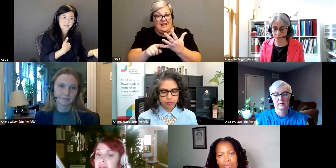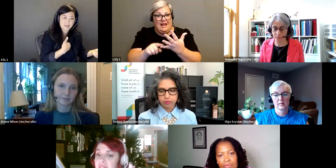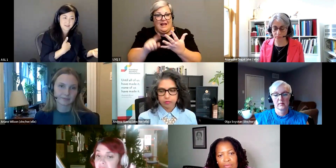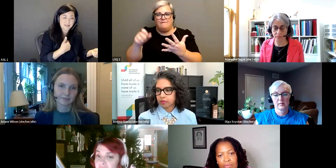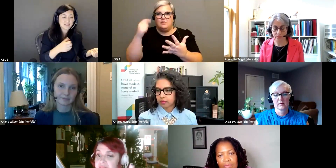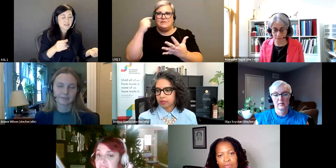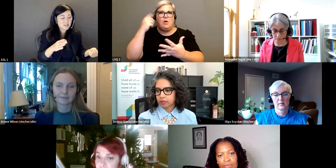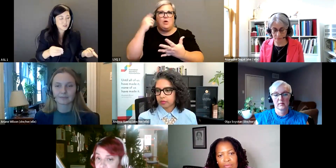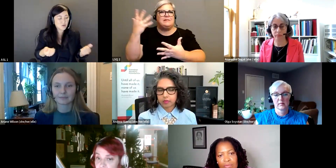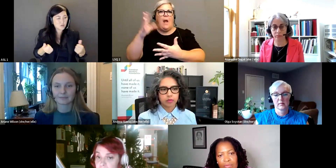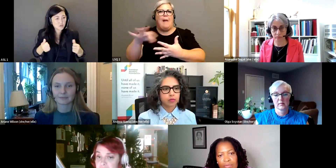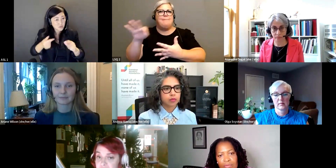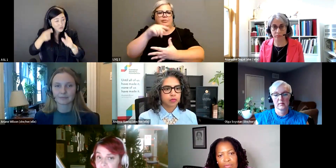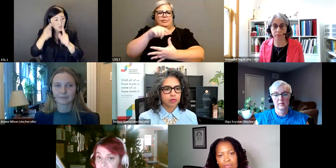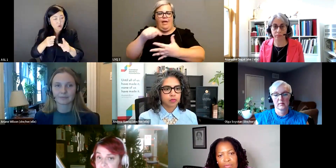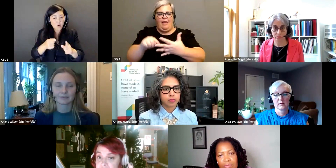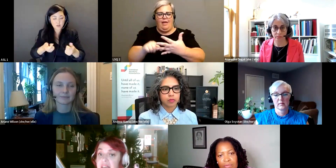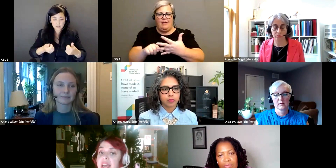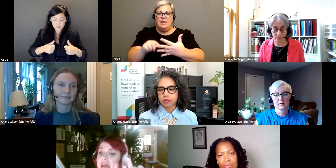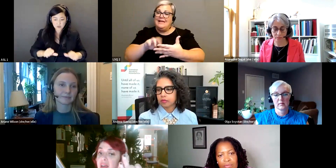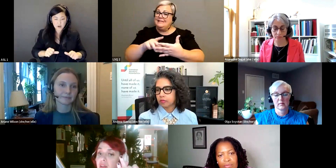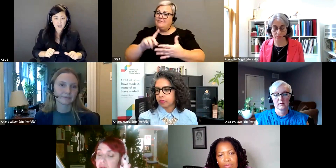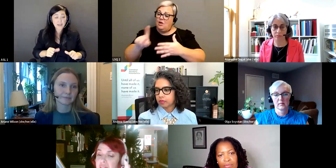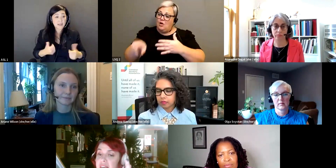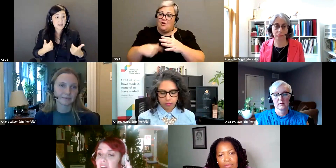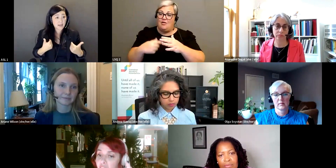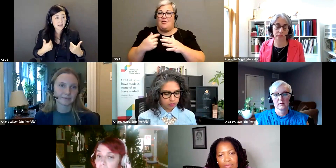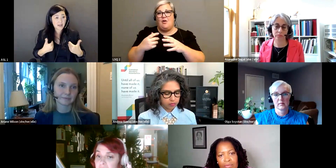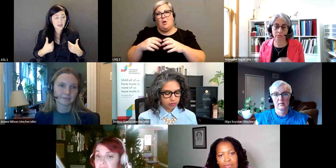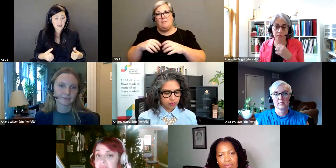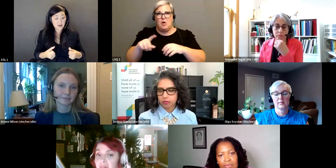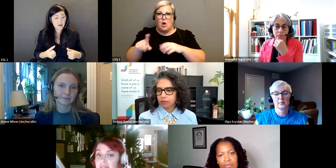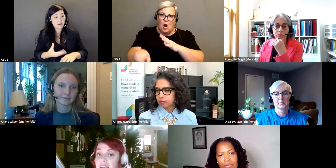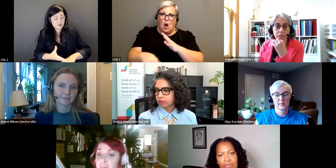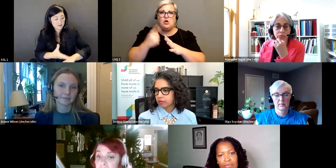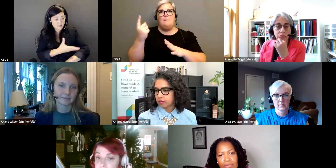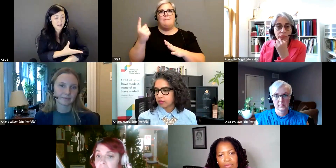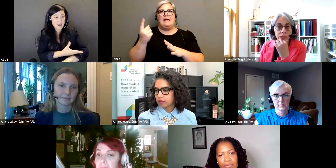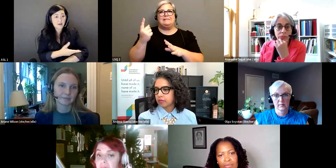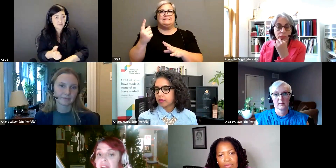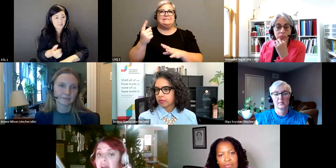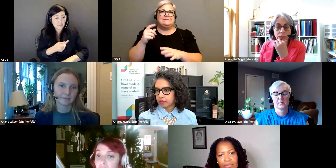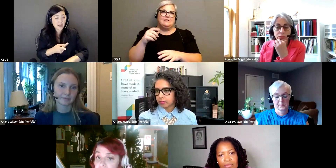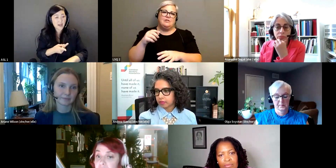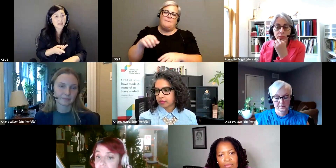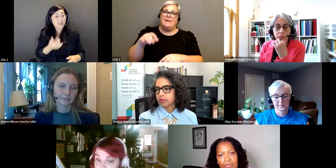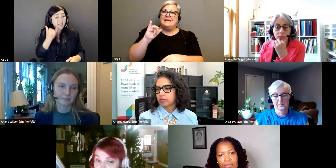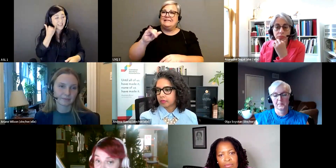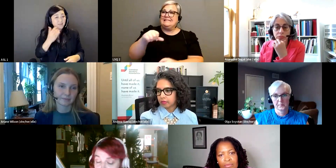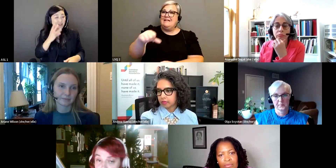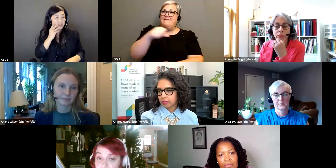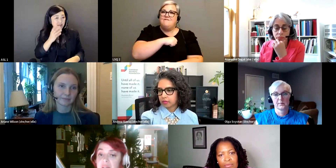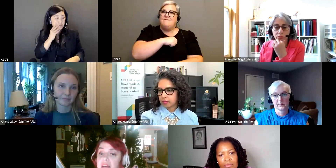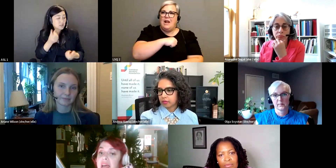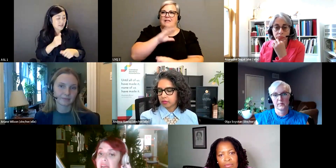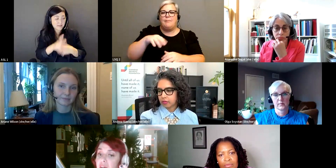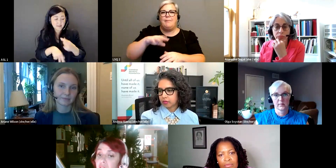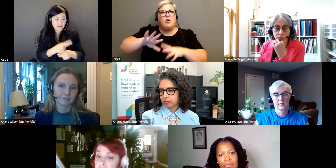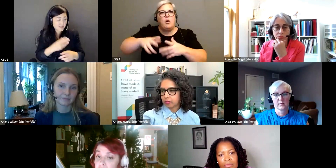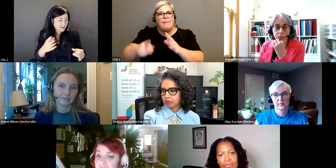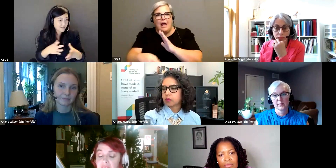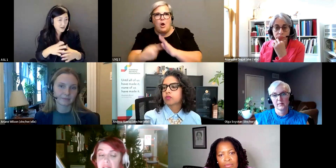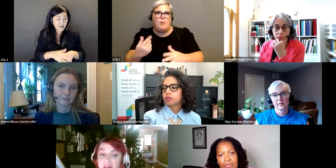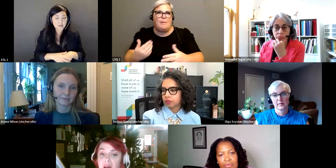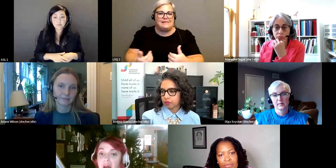clés, y compris rebâtir des vies après un épisode de violence genrée, une expérience de violence genrée. Nous aidons les